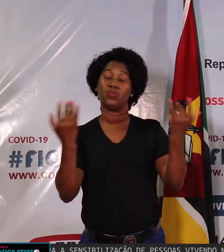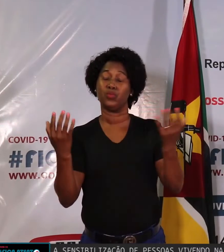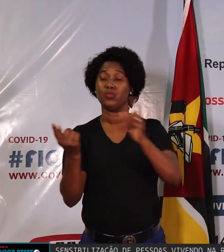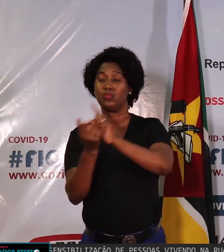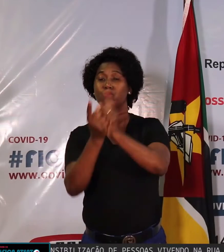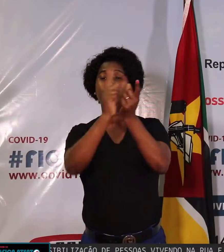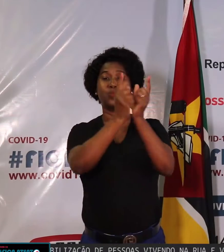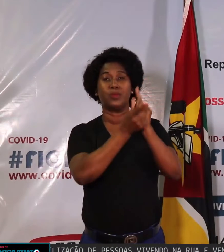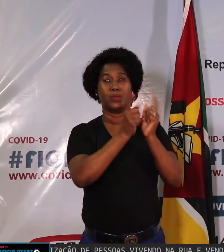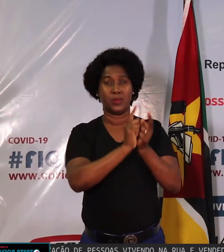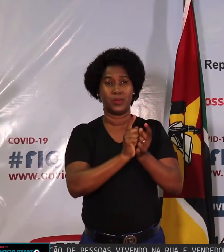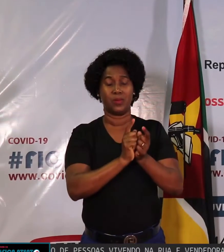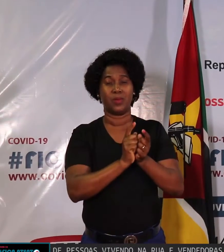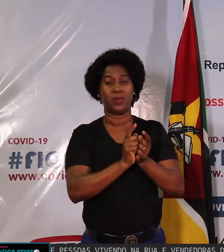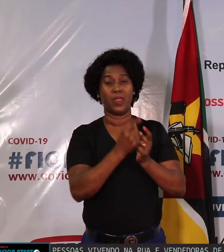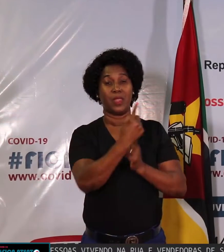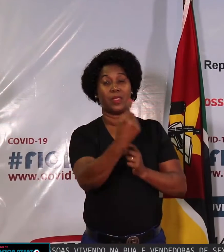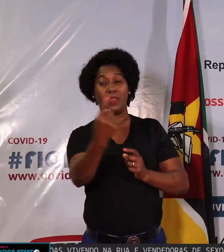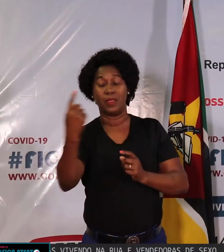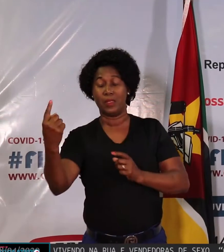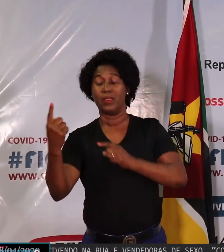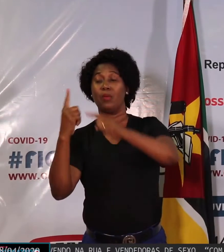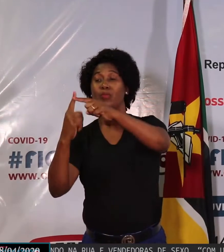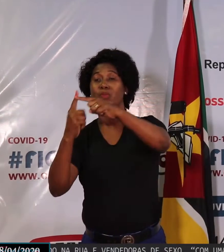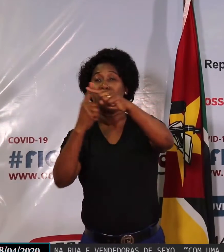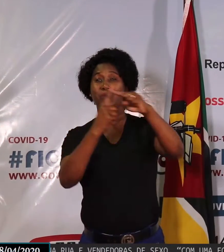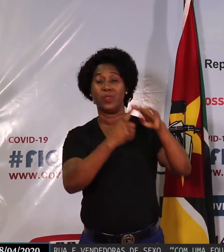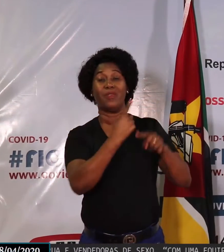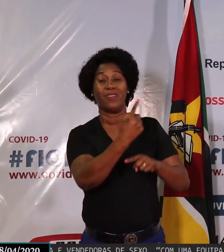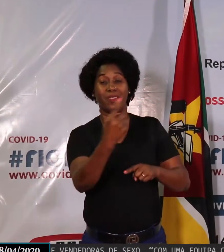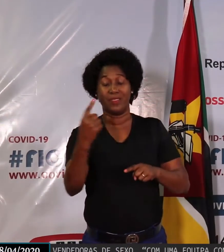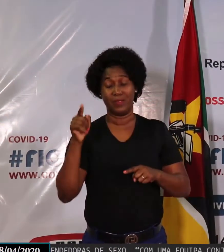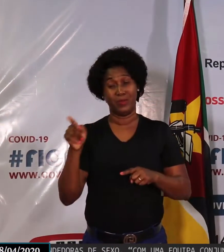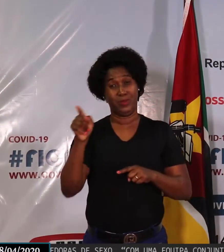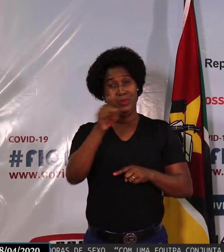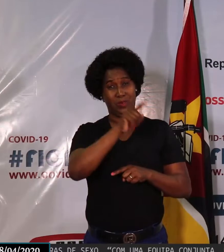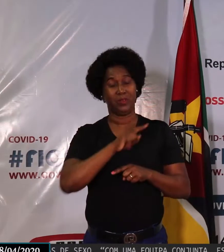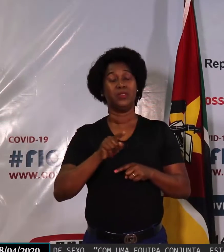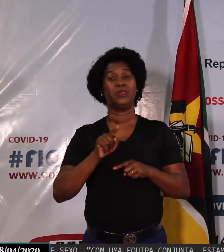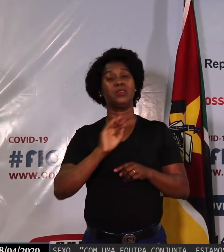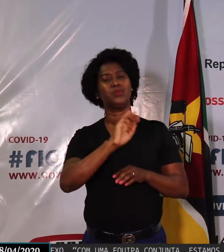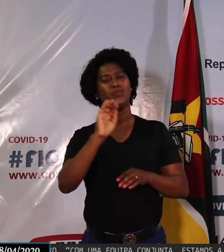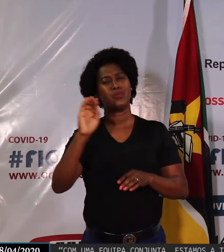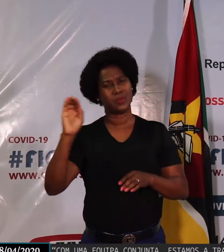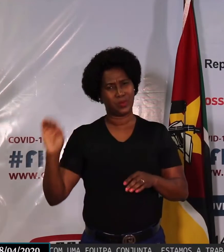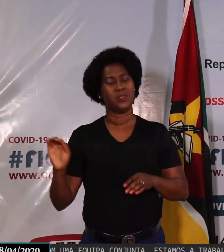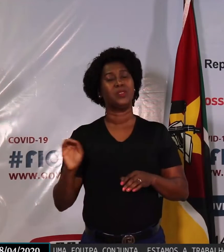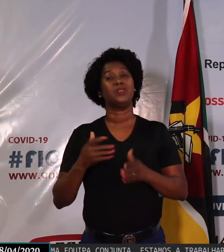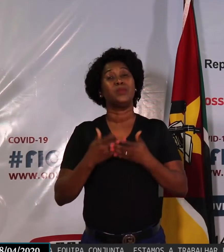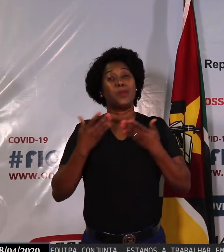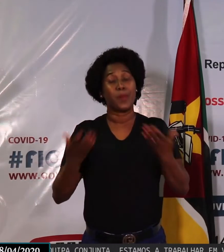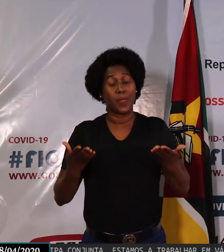cada um destes casos positivos tem, portanto, chamando a atenção para